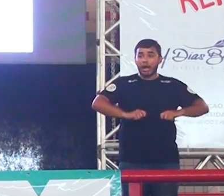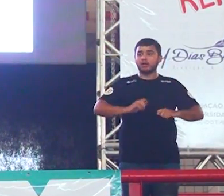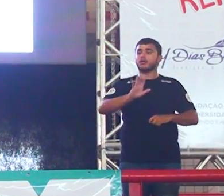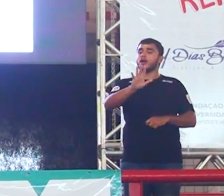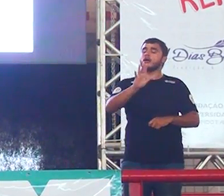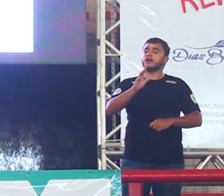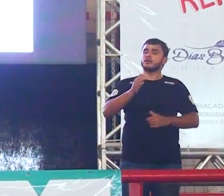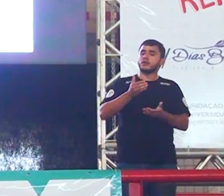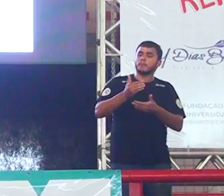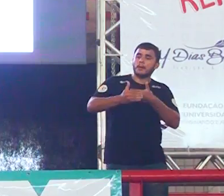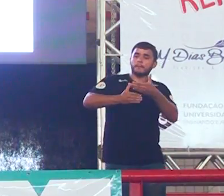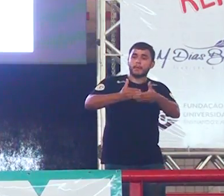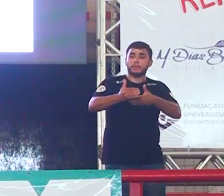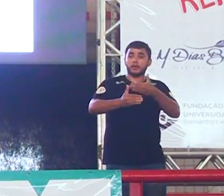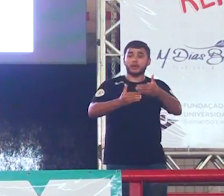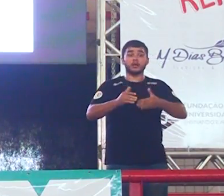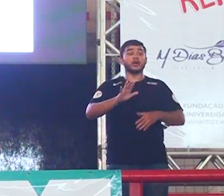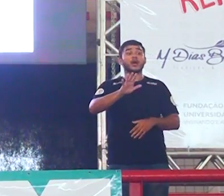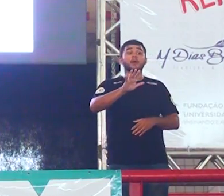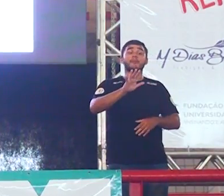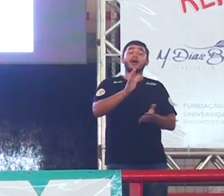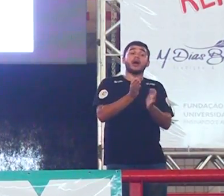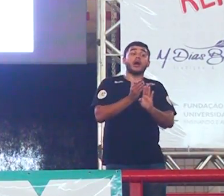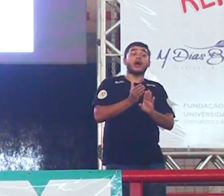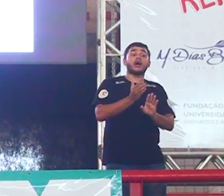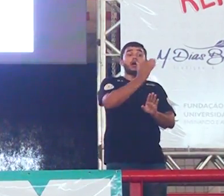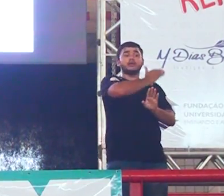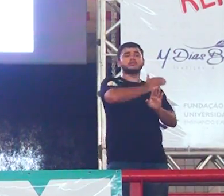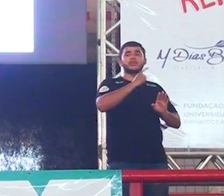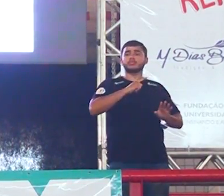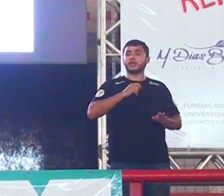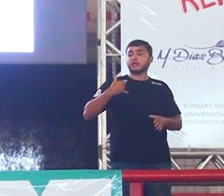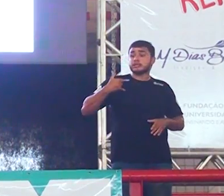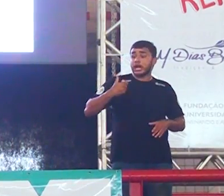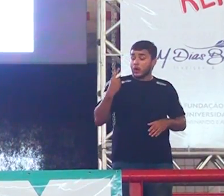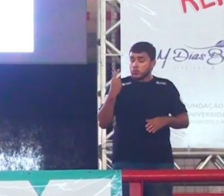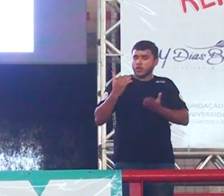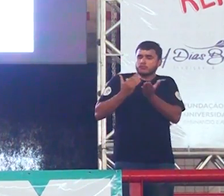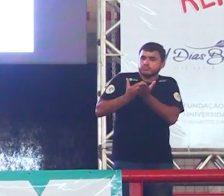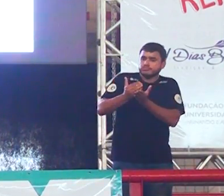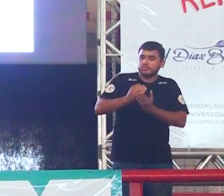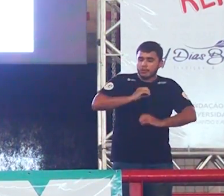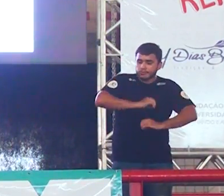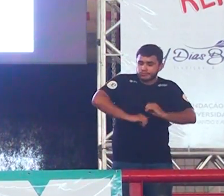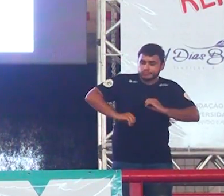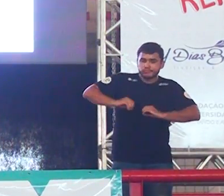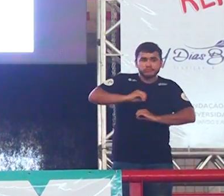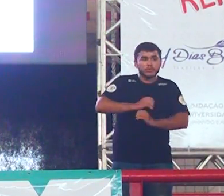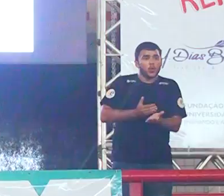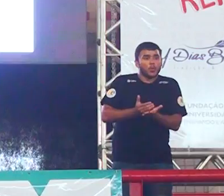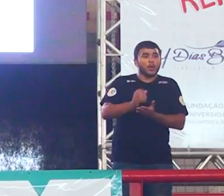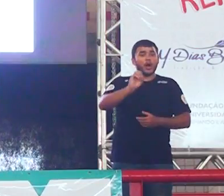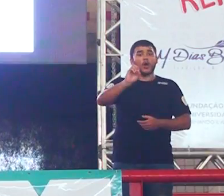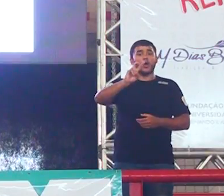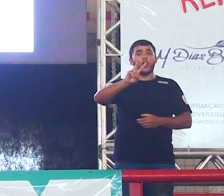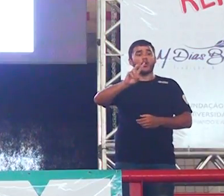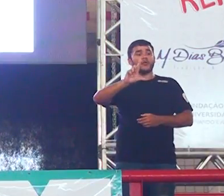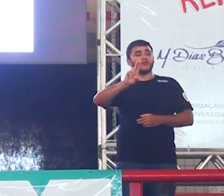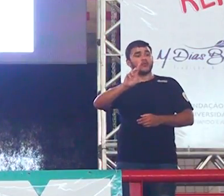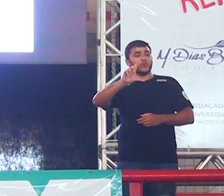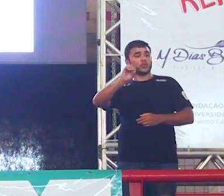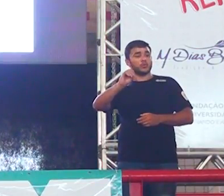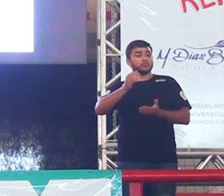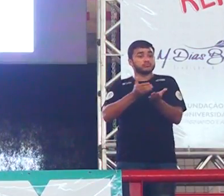até completar cerca de 1 ano de vida. Depois o crescimento, que vai ser quem? Toda a sua infância e